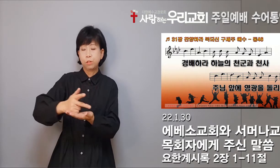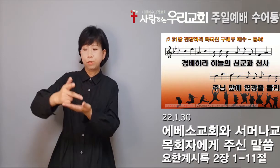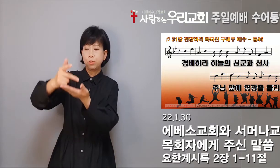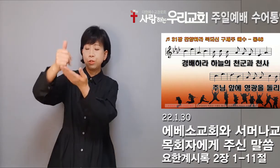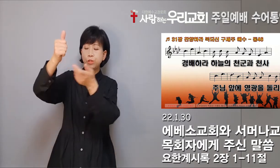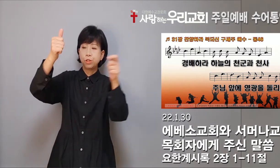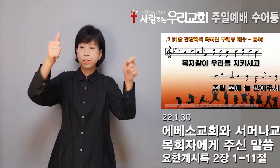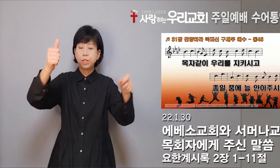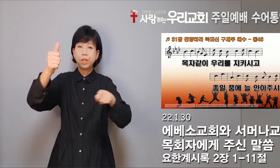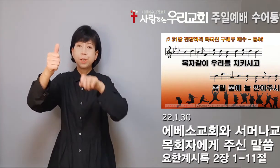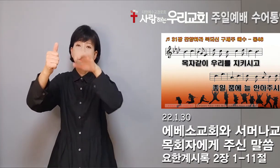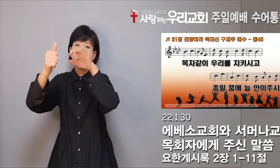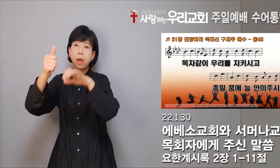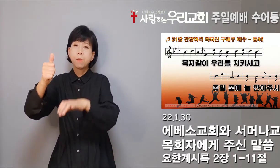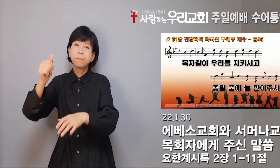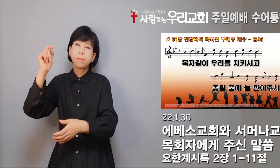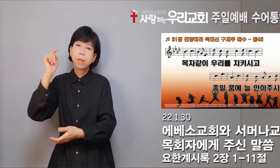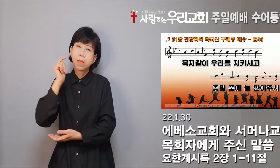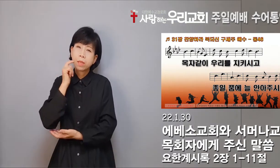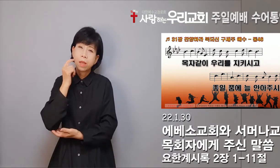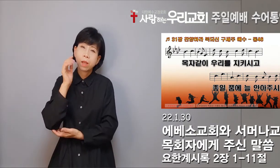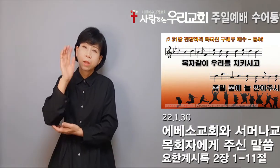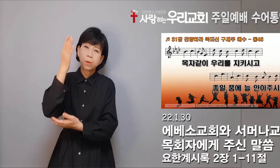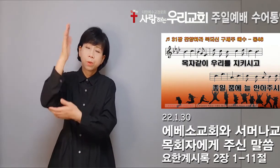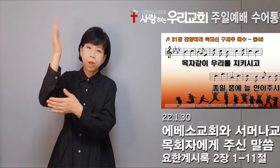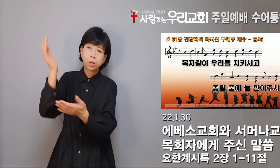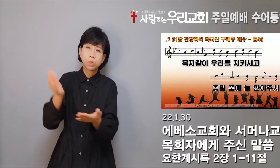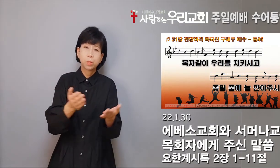영광을 돌리세